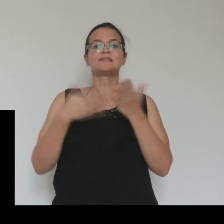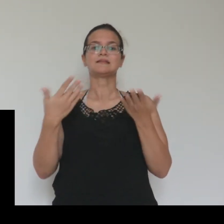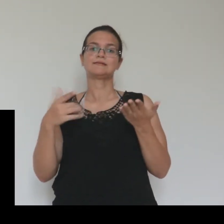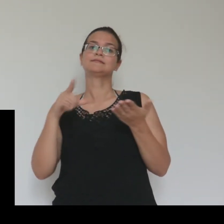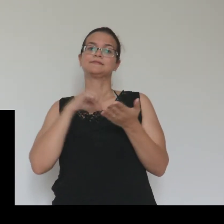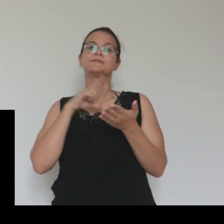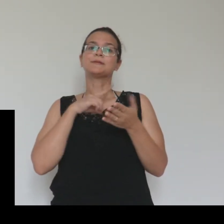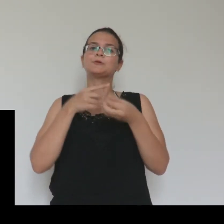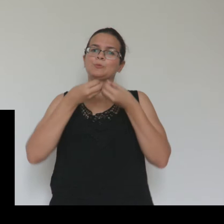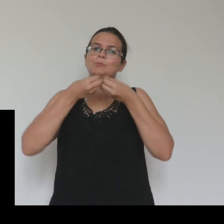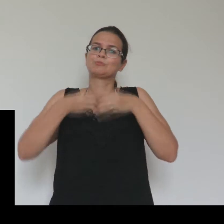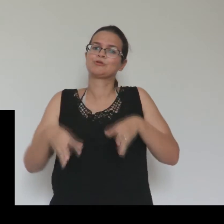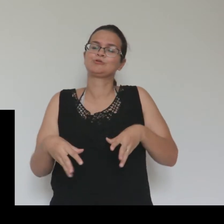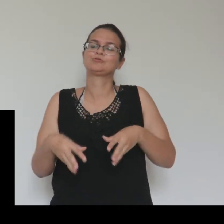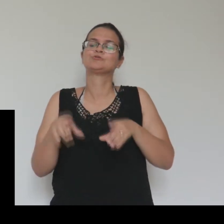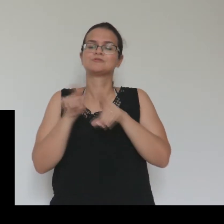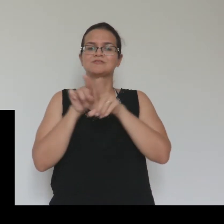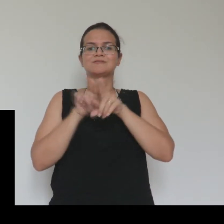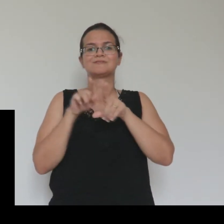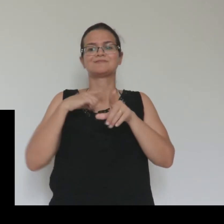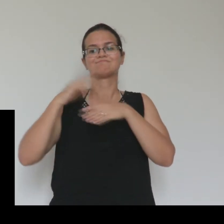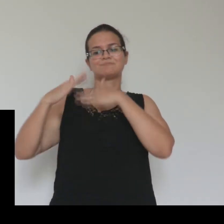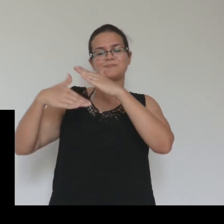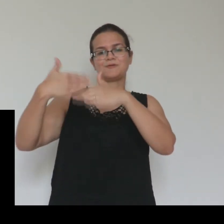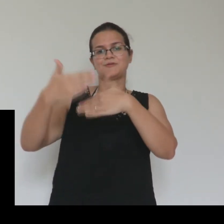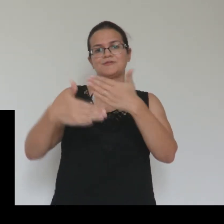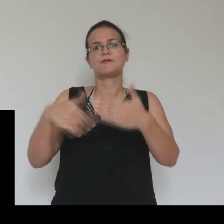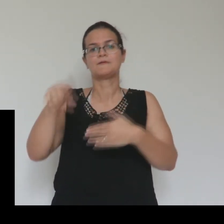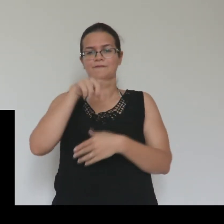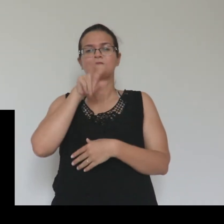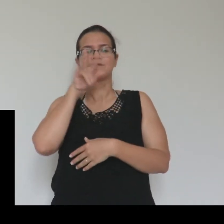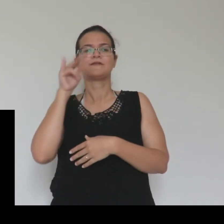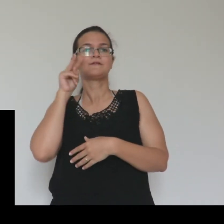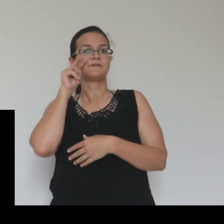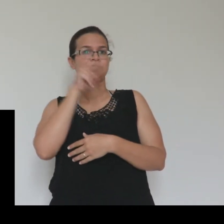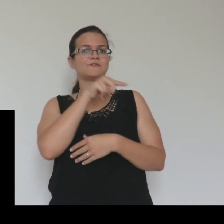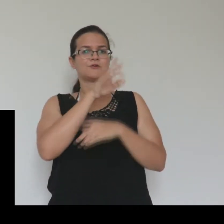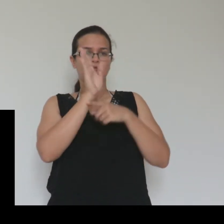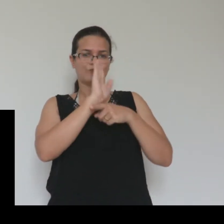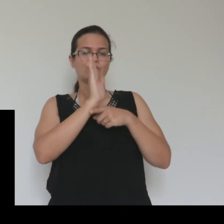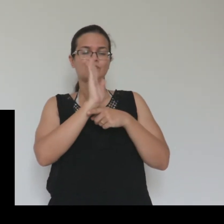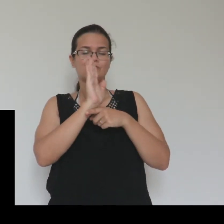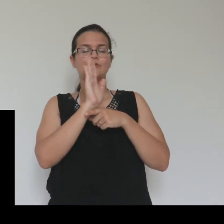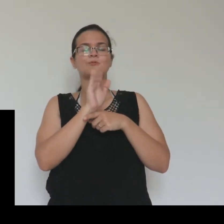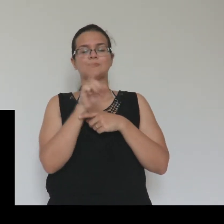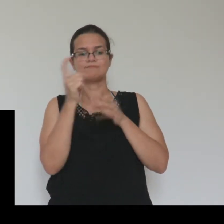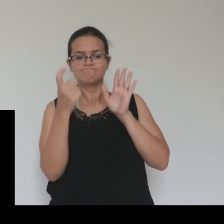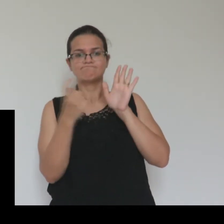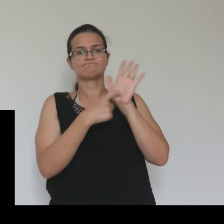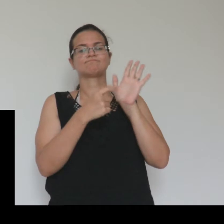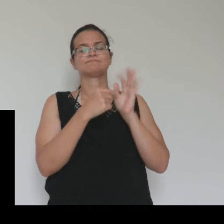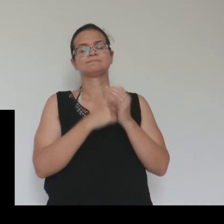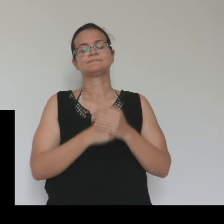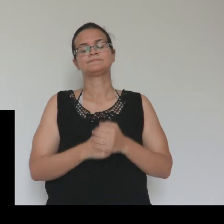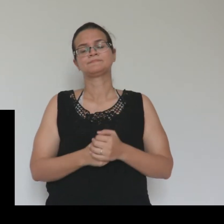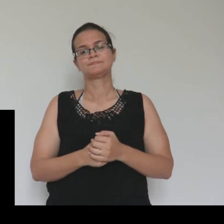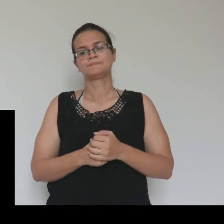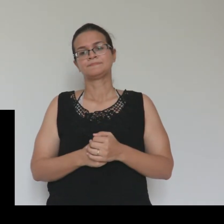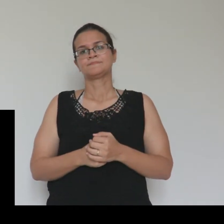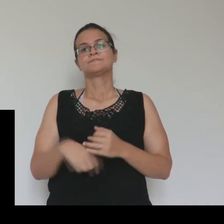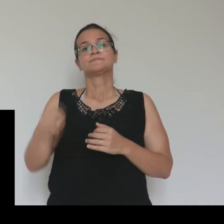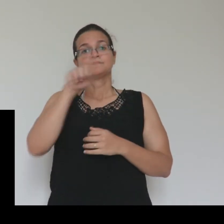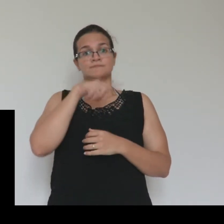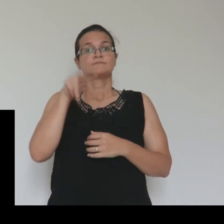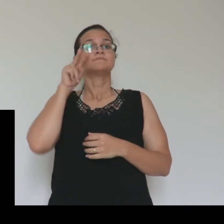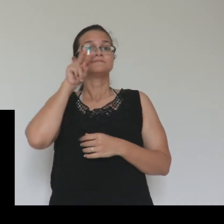bem ali no filme do Jonas. E vocês vão ver que a partir do momento que ele aprende a língua de